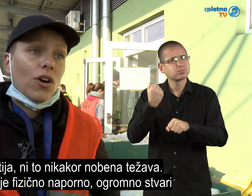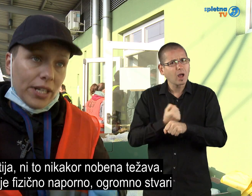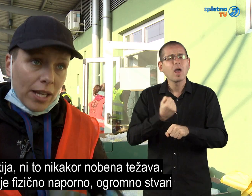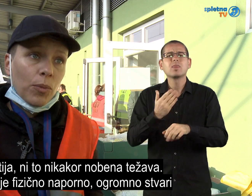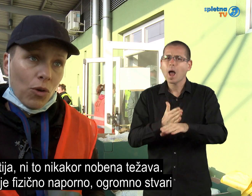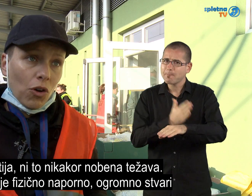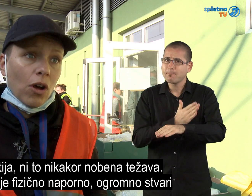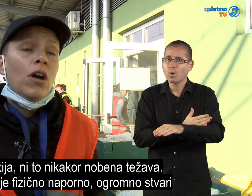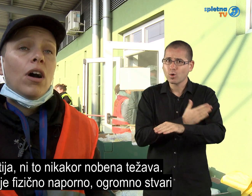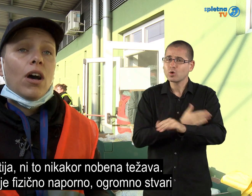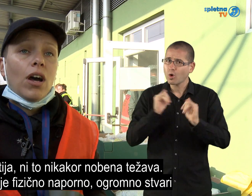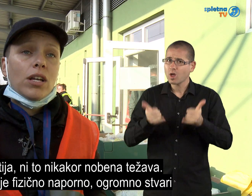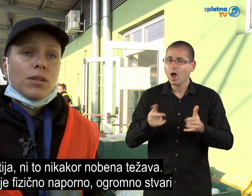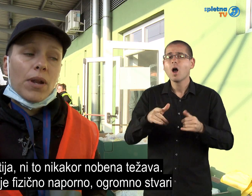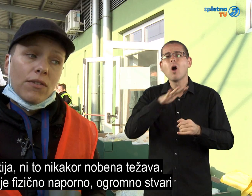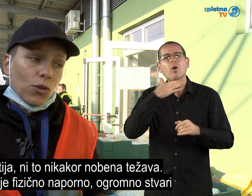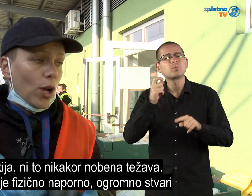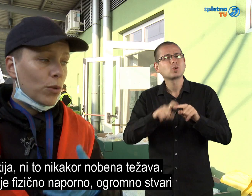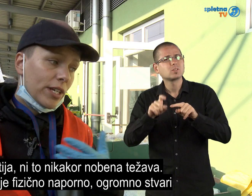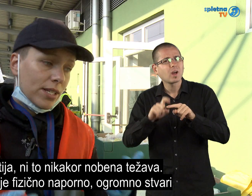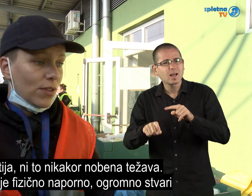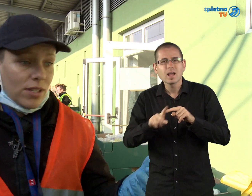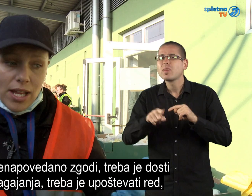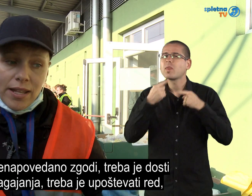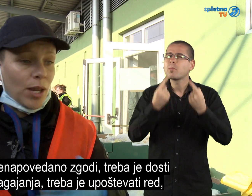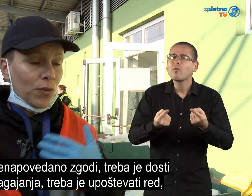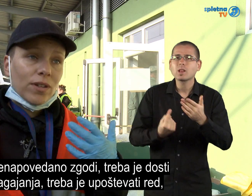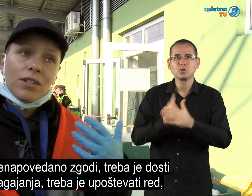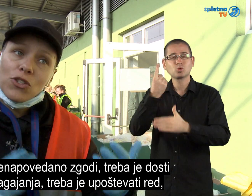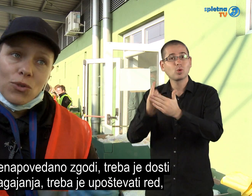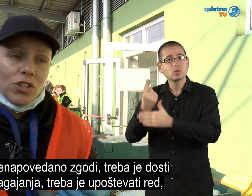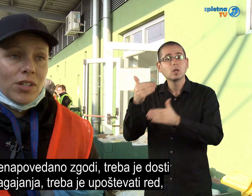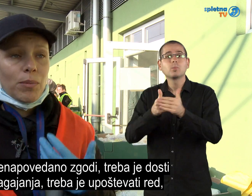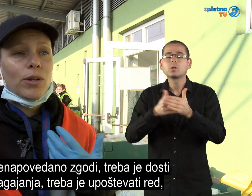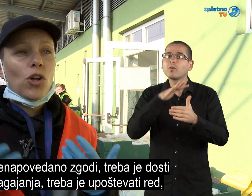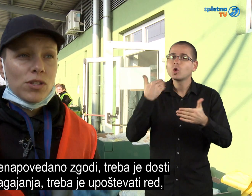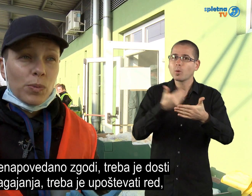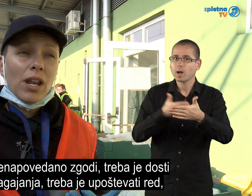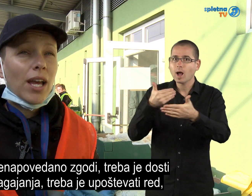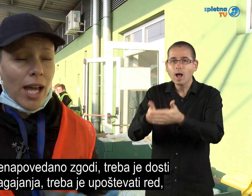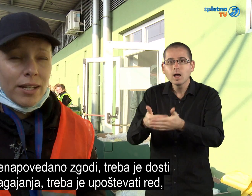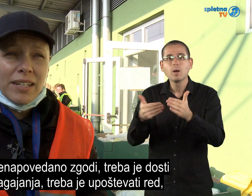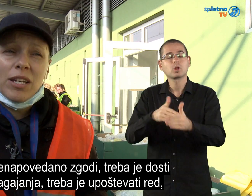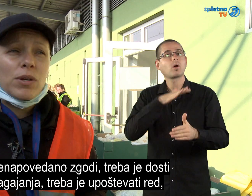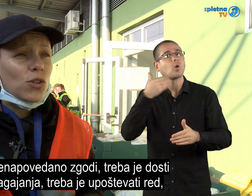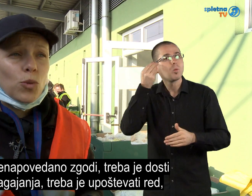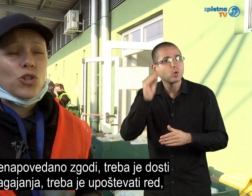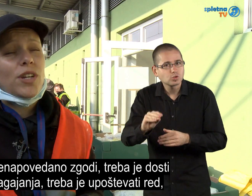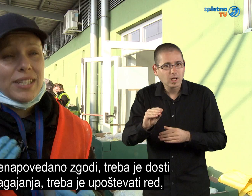je naporno, se pravi, ogromno nekih stvari se nenapovedanih zgodi, treba je dosti prilagajanja, treba je zelo upoštevati red,